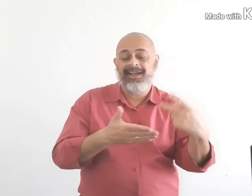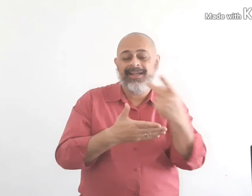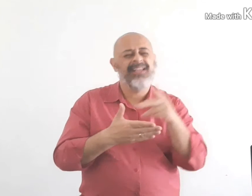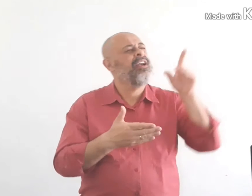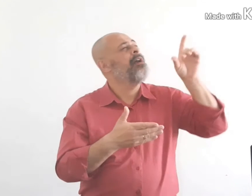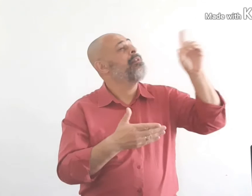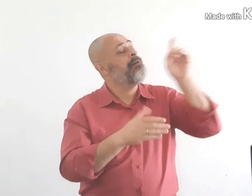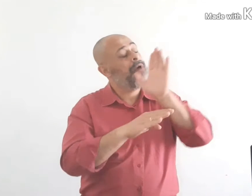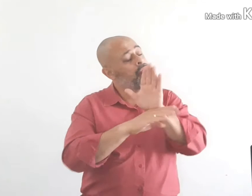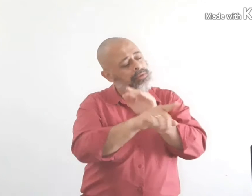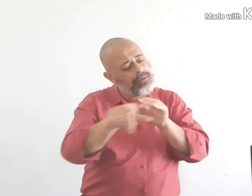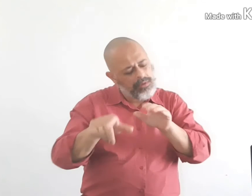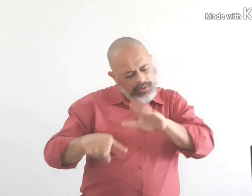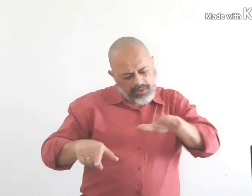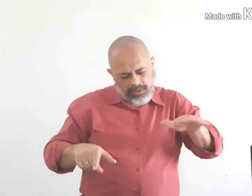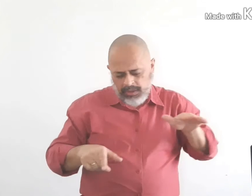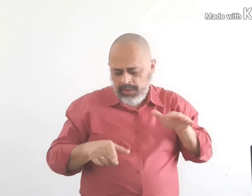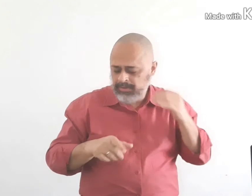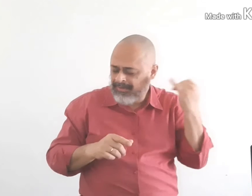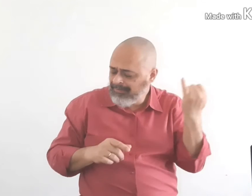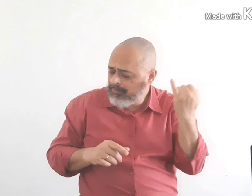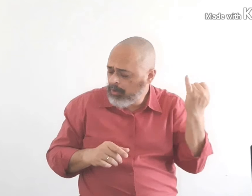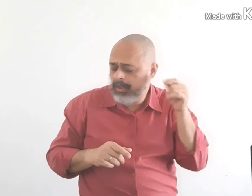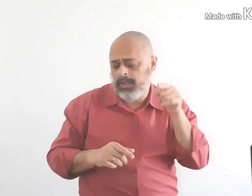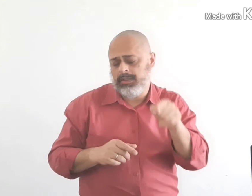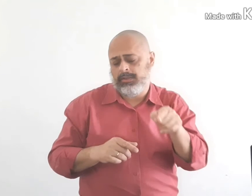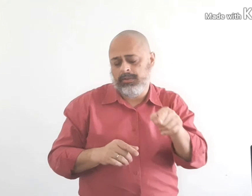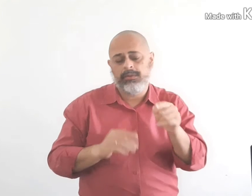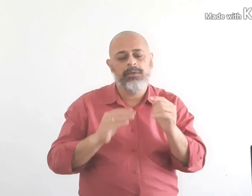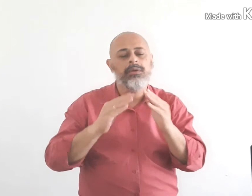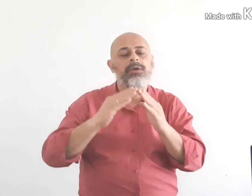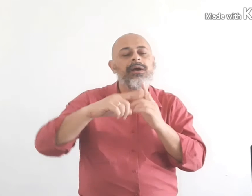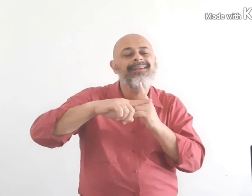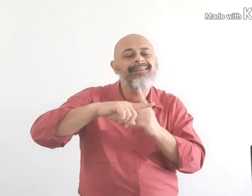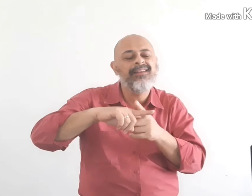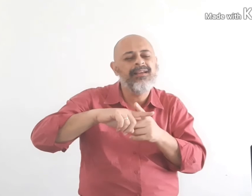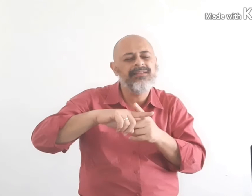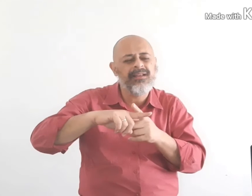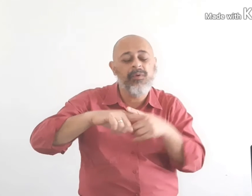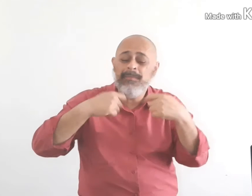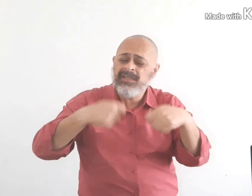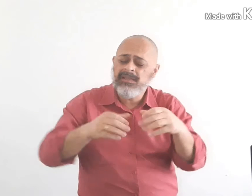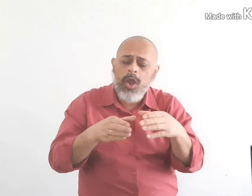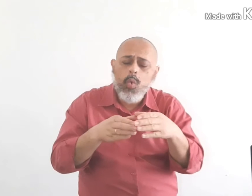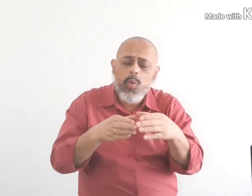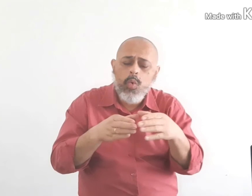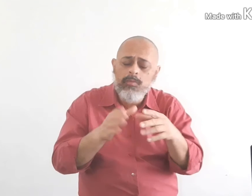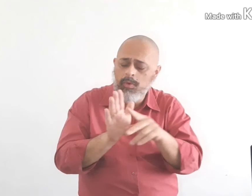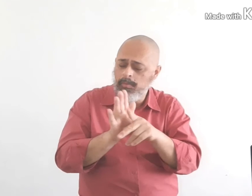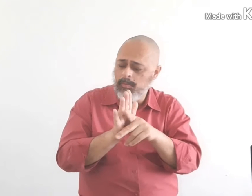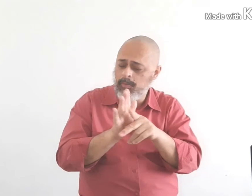crianças, como a ação da Tua graça por meio da Tua igreja, por meio do Ministério Vila Feliz, da IBF,